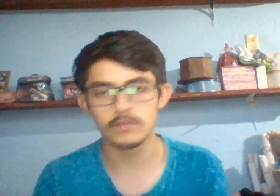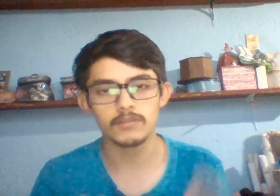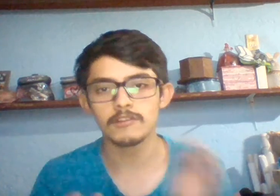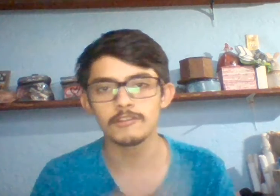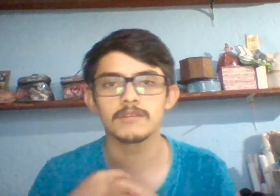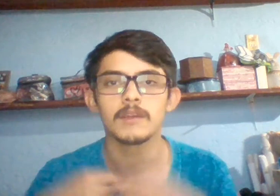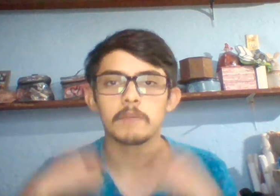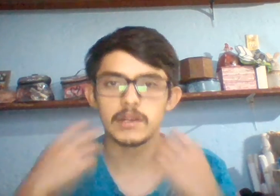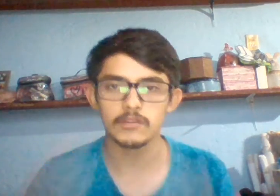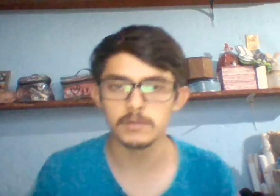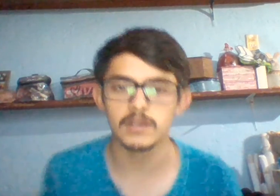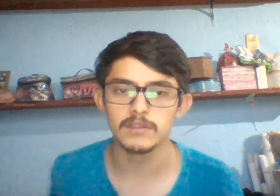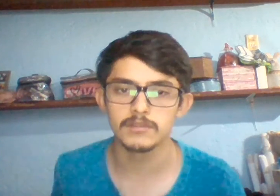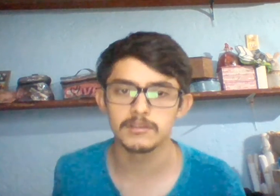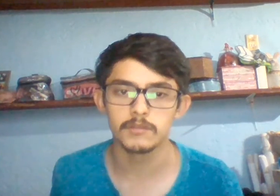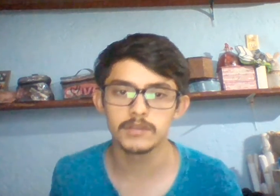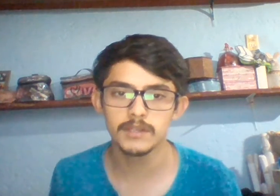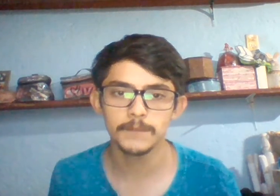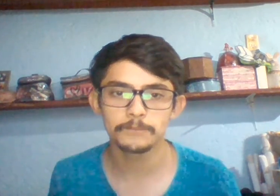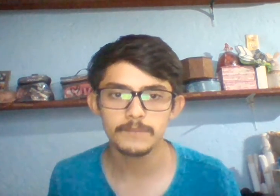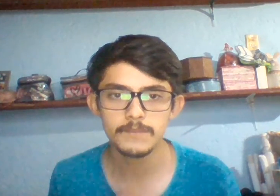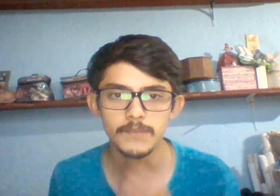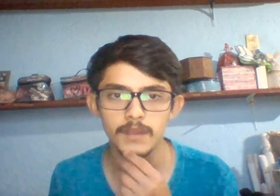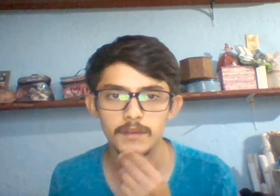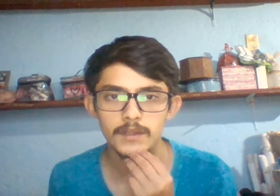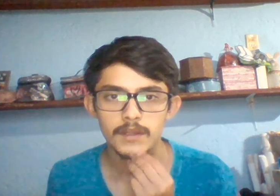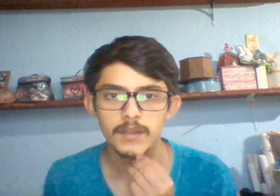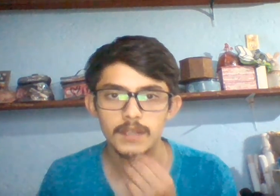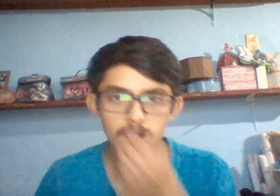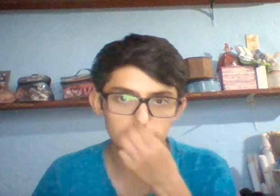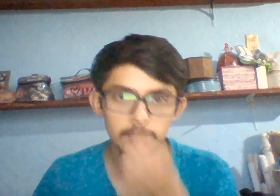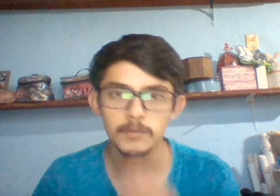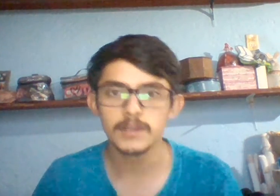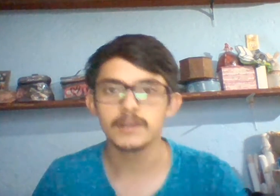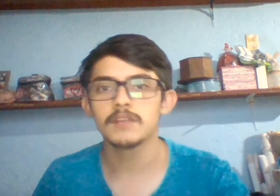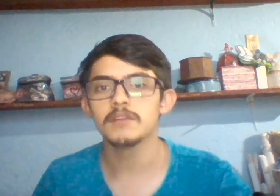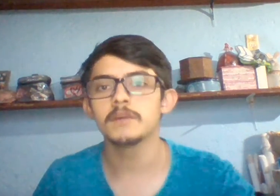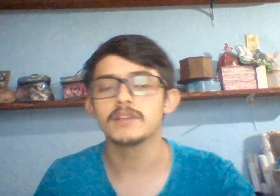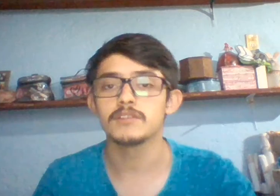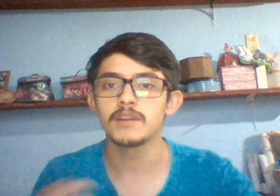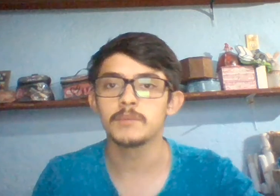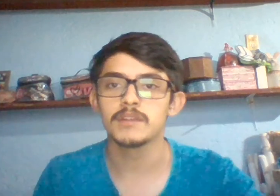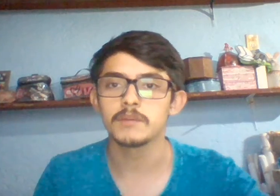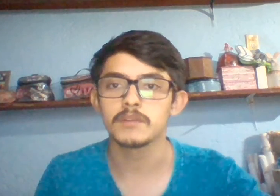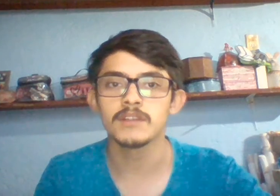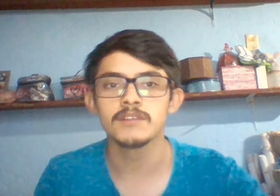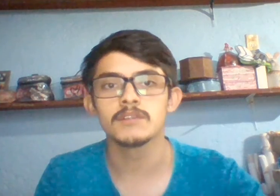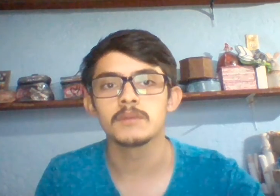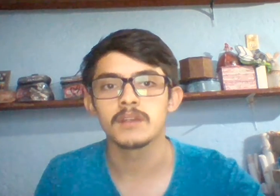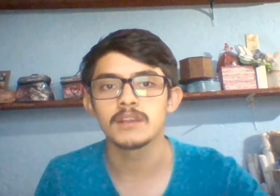eso, entonces para eso sirve la industria automotriz. Y también porque requiere una variación de rápida de velocidad sin sobrecalentar